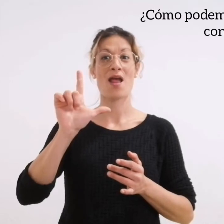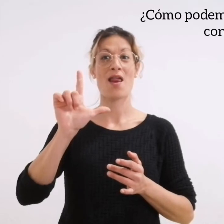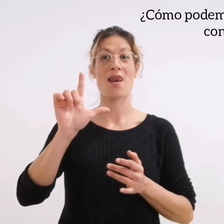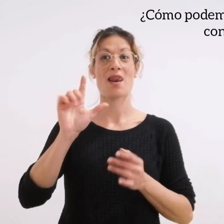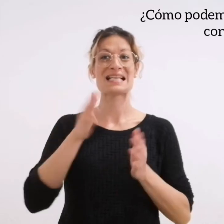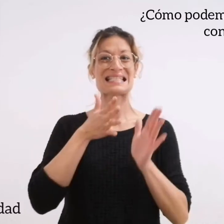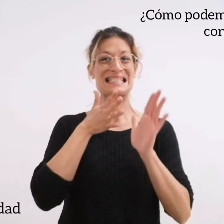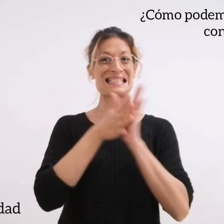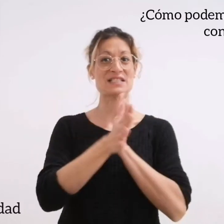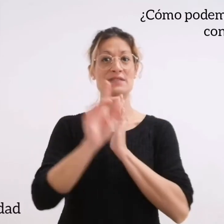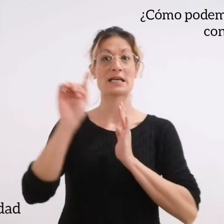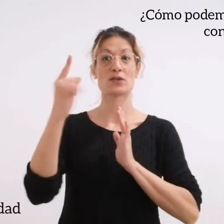de la autoridad